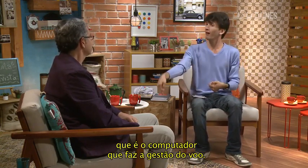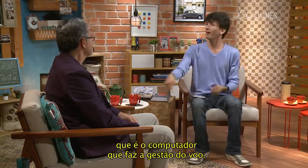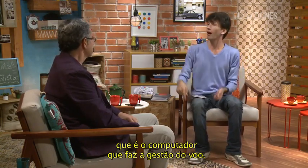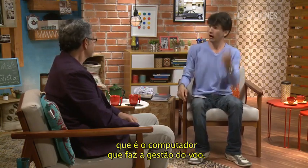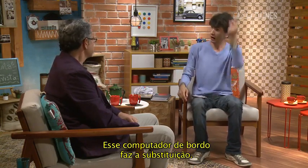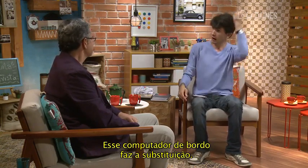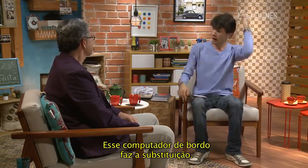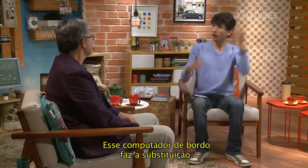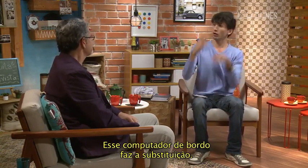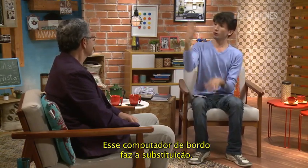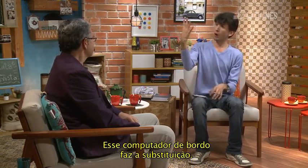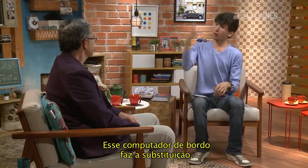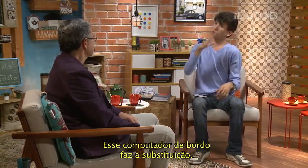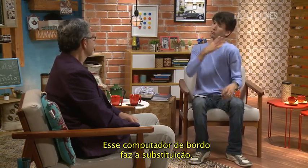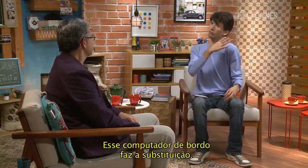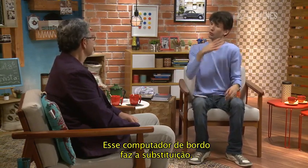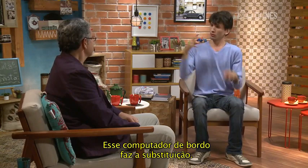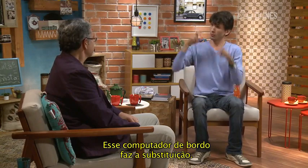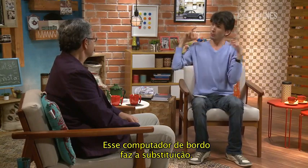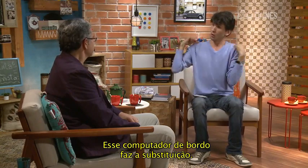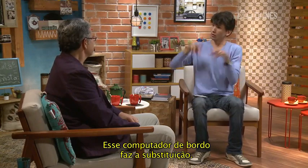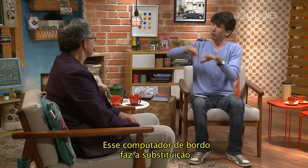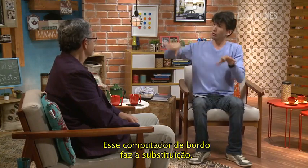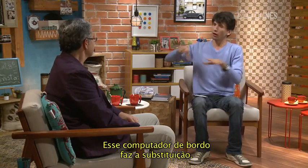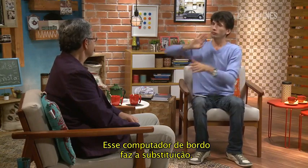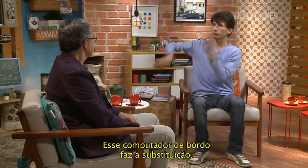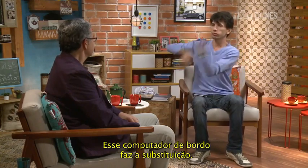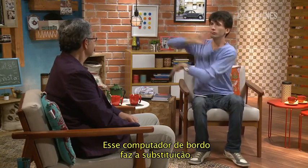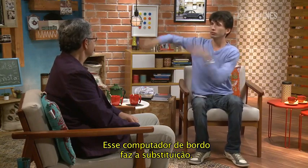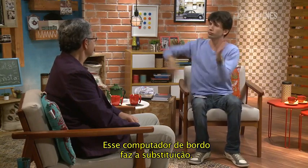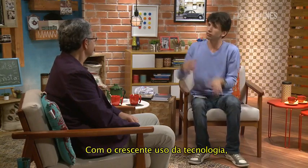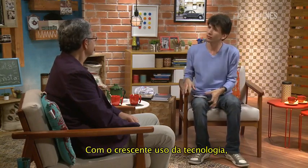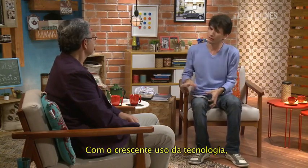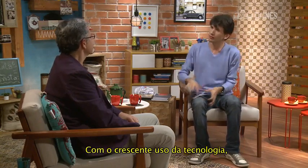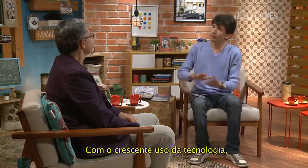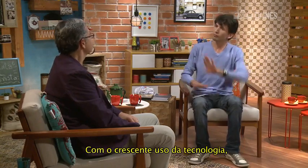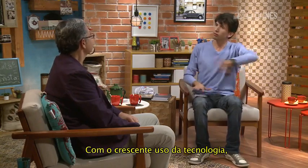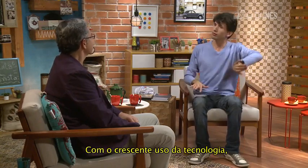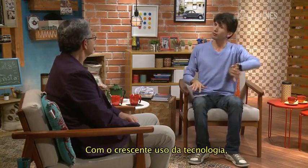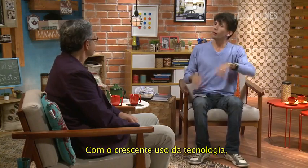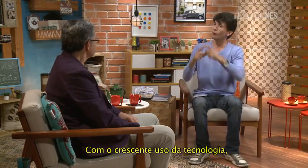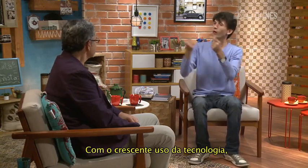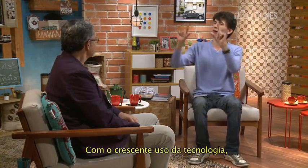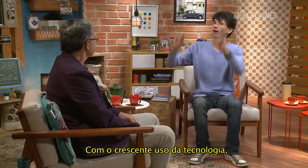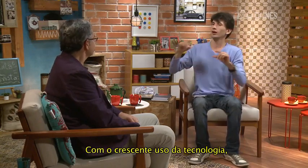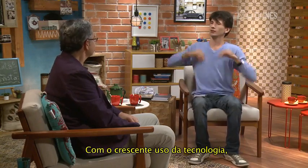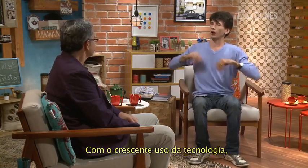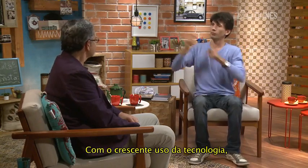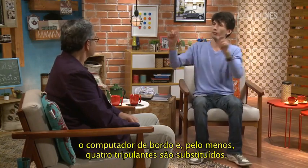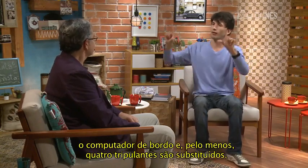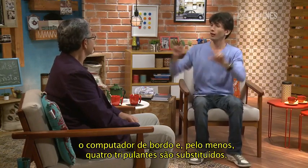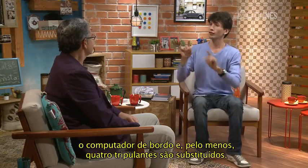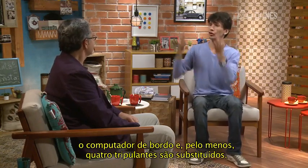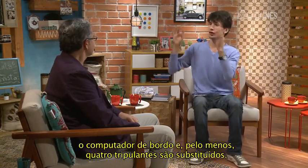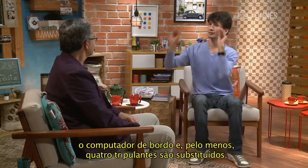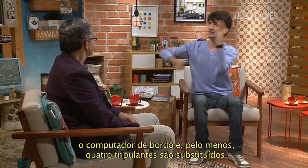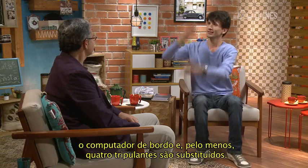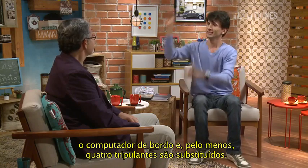esse computador de bordo faz a substituição com o crescente uso da tecnologia o computador de bordo